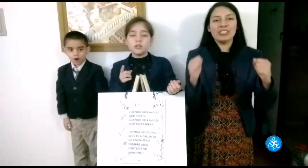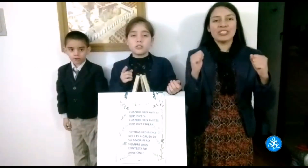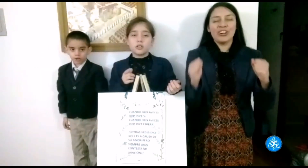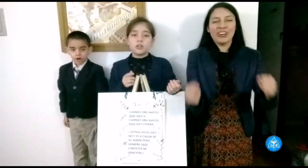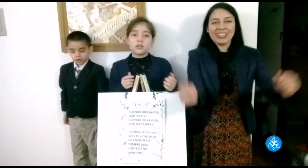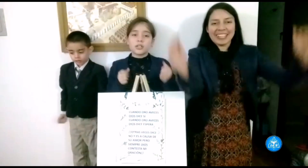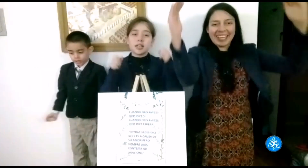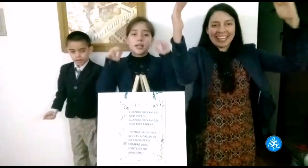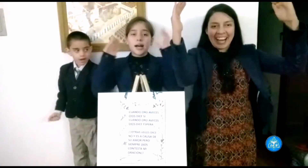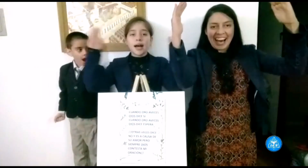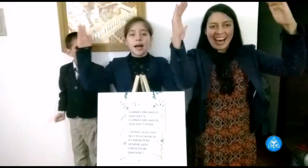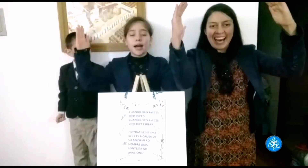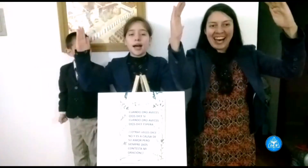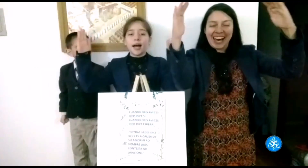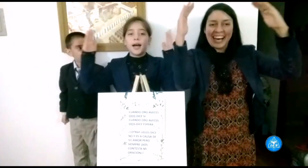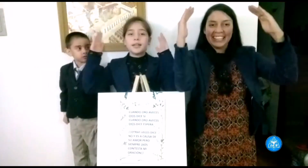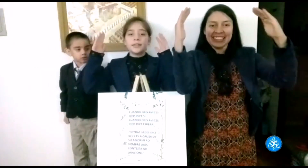poderoso gigante.